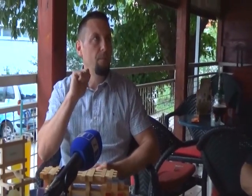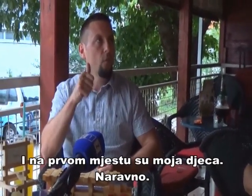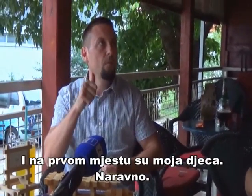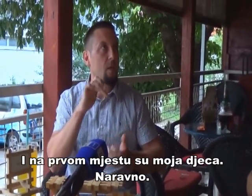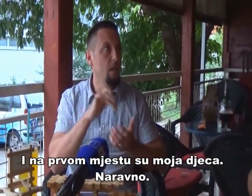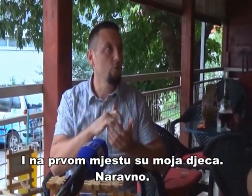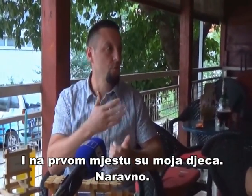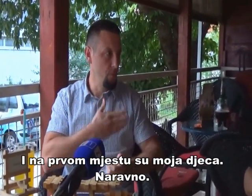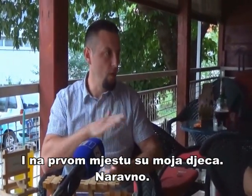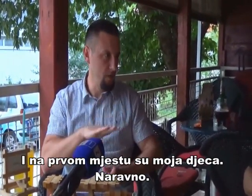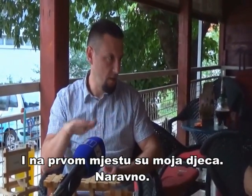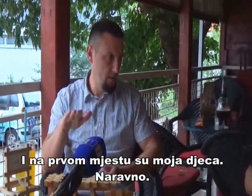prvom mjestu su moja djeca.